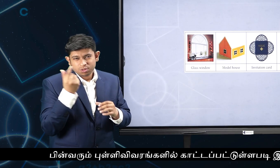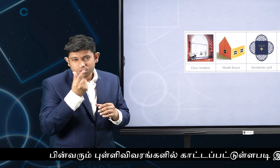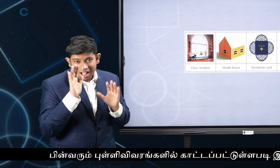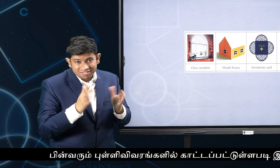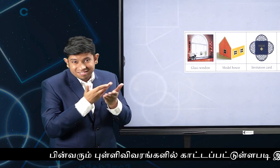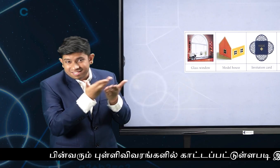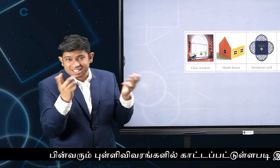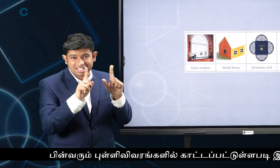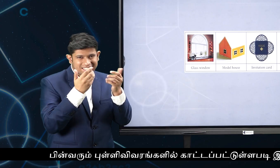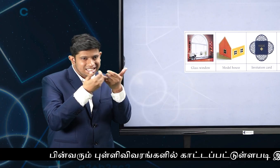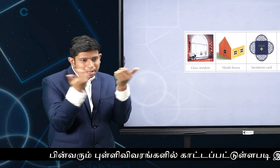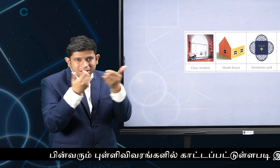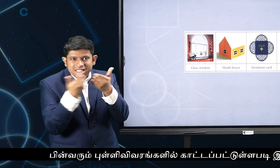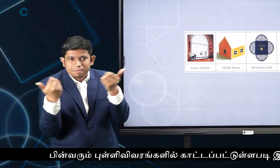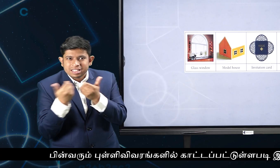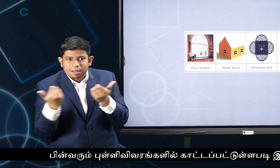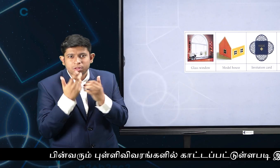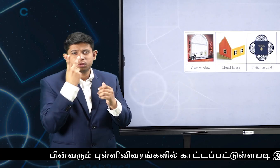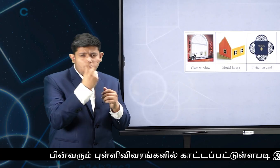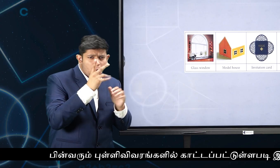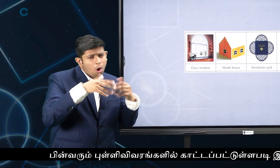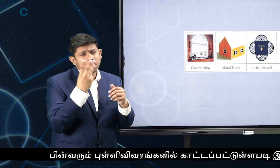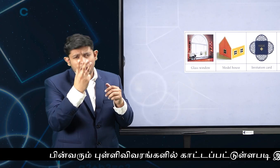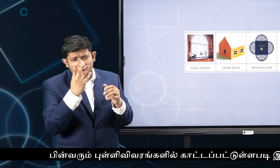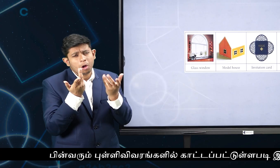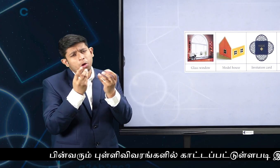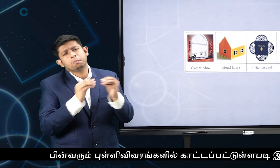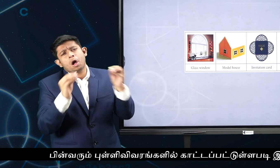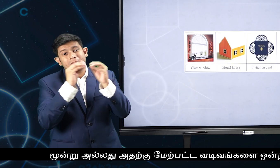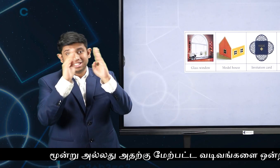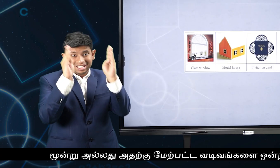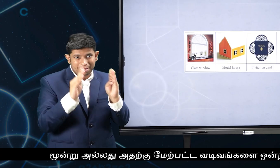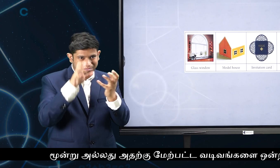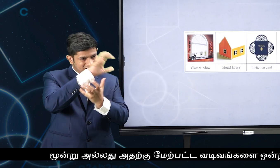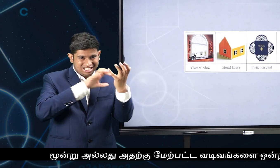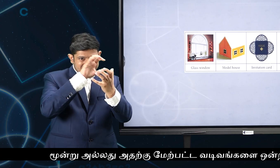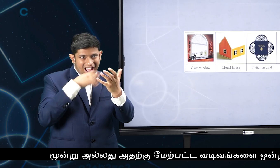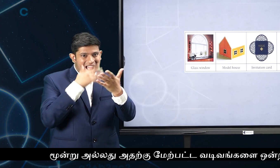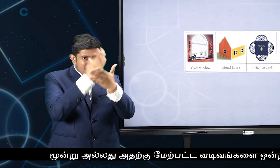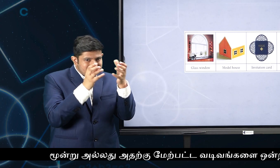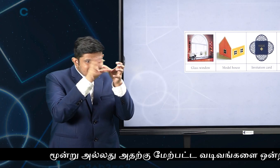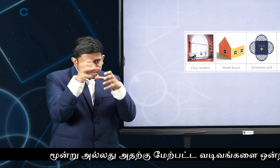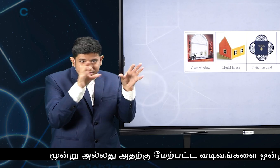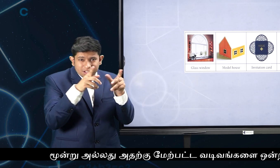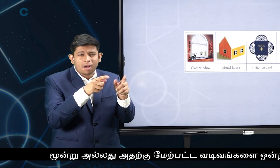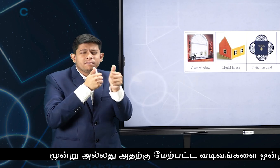பின்வரும் புள்ளி விவரங்களில் காட்டப்பட்டுள்ளதுபடி 2 அல்லது 3 அல்லது அதற்கு மேற்பட்ட வடிவங்களை